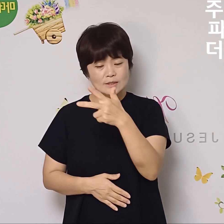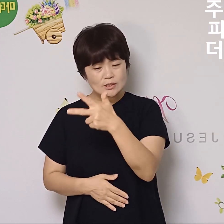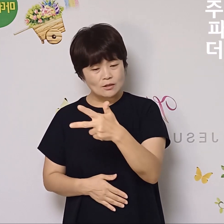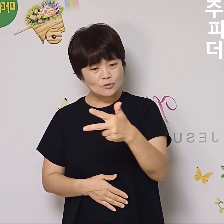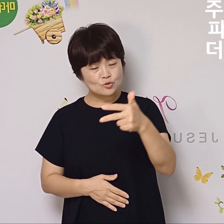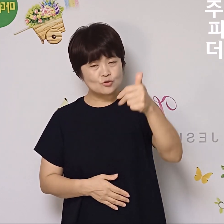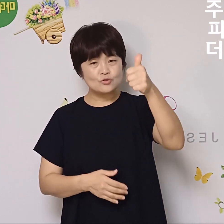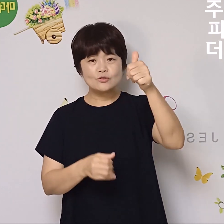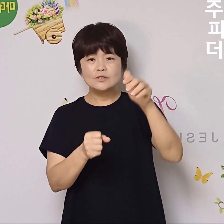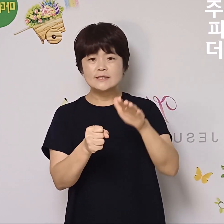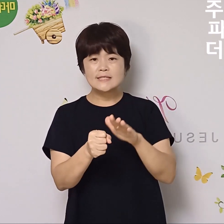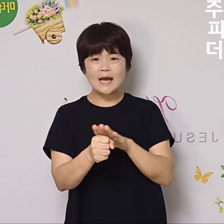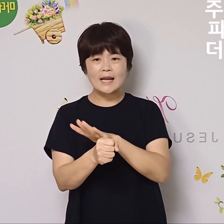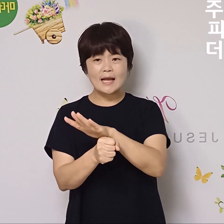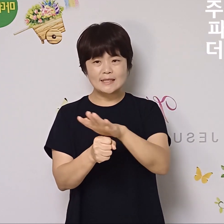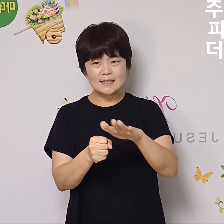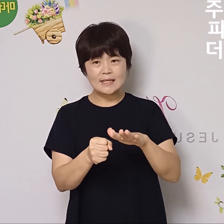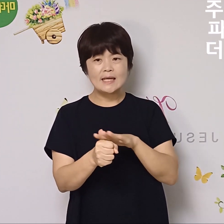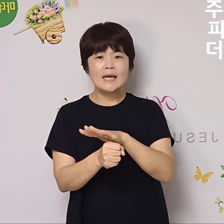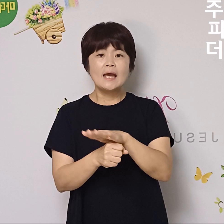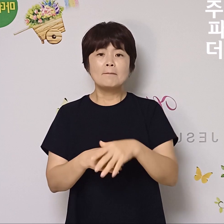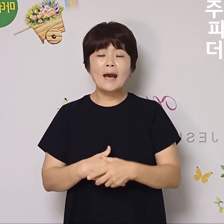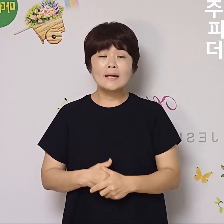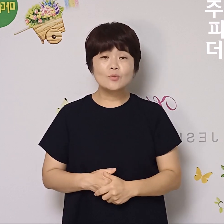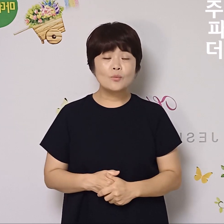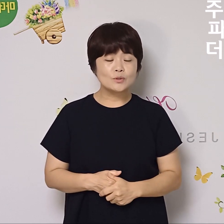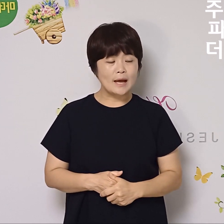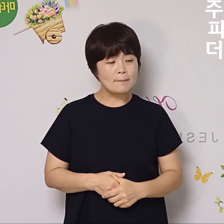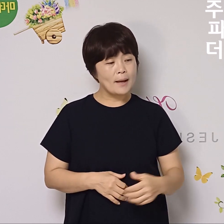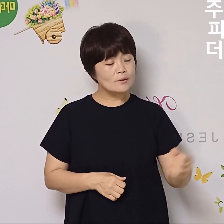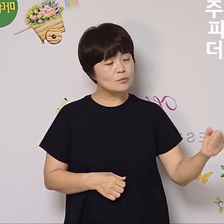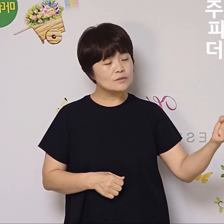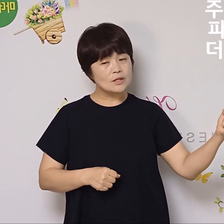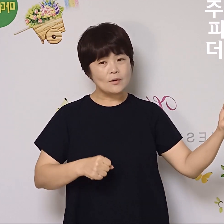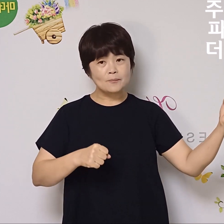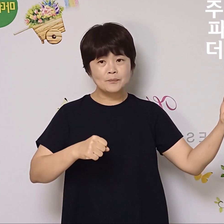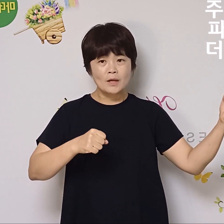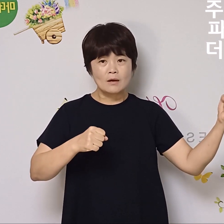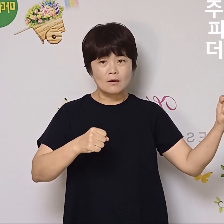똑같죠? 주사랑이 파도보다 파도는요.